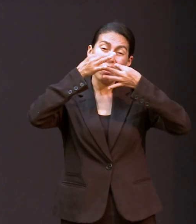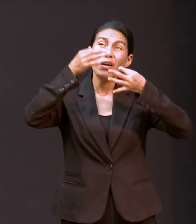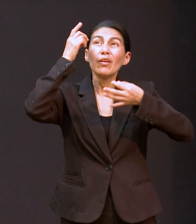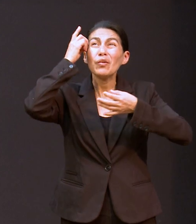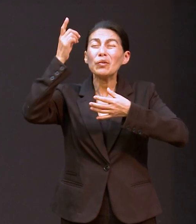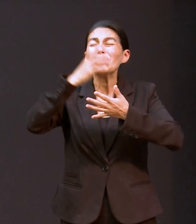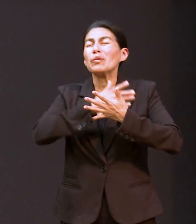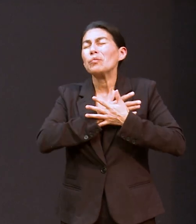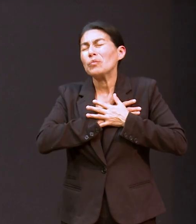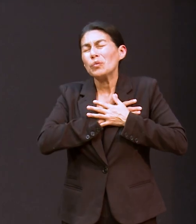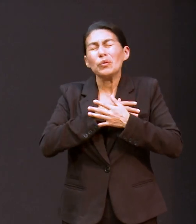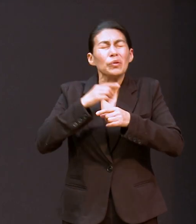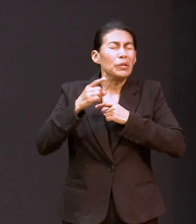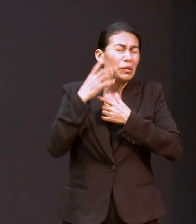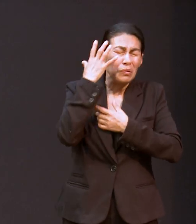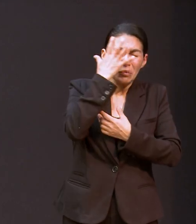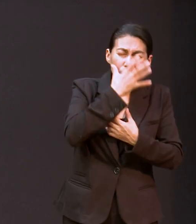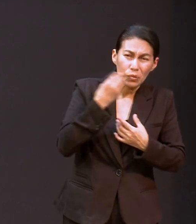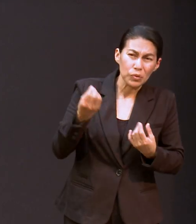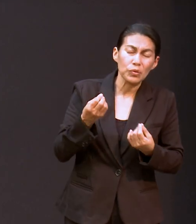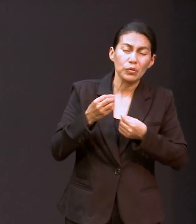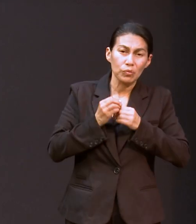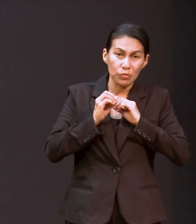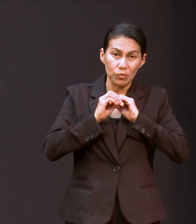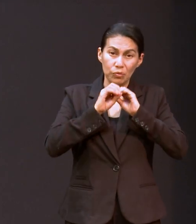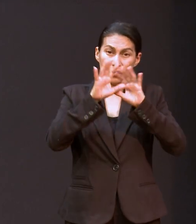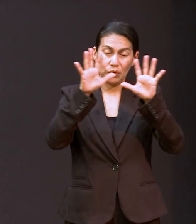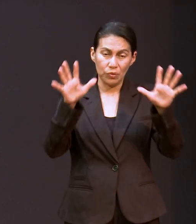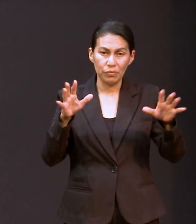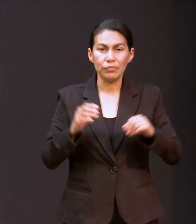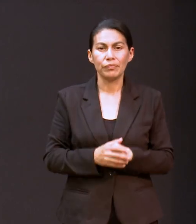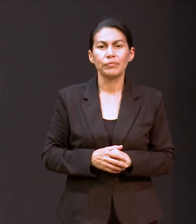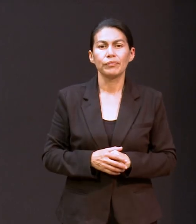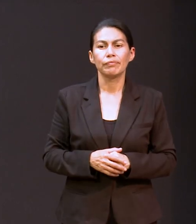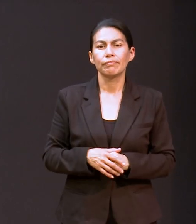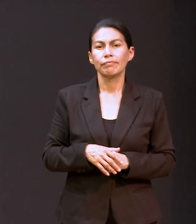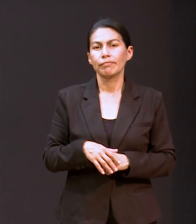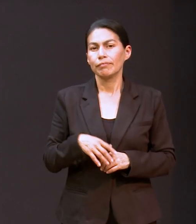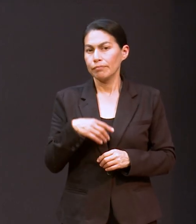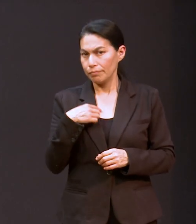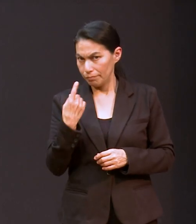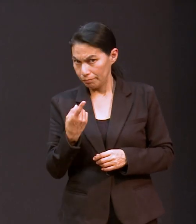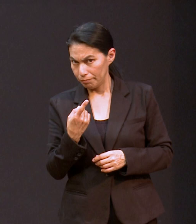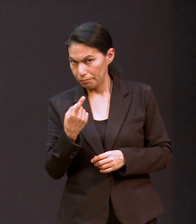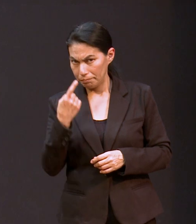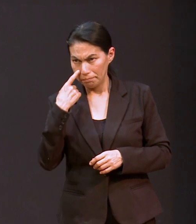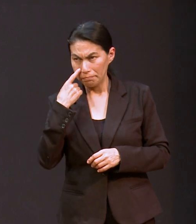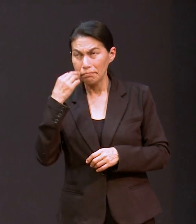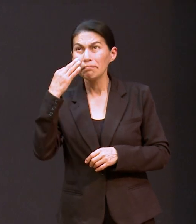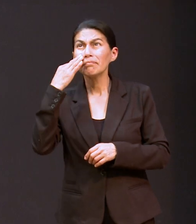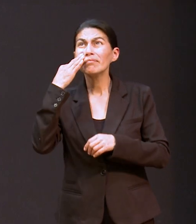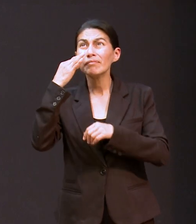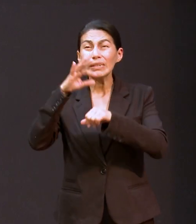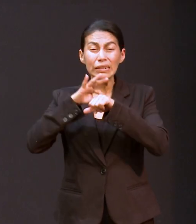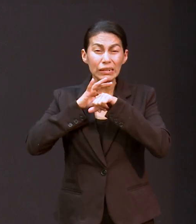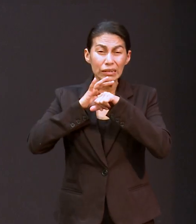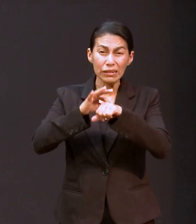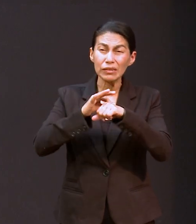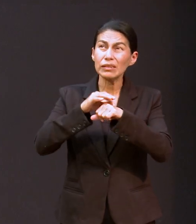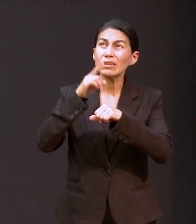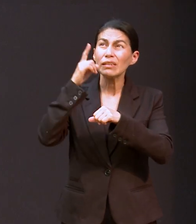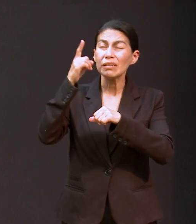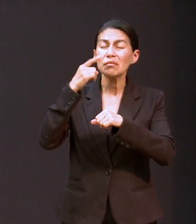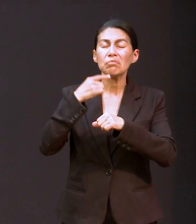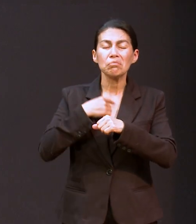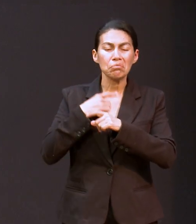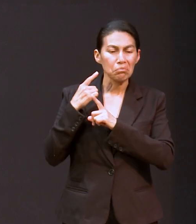es Dios como yo le había dicho usted Yo no tengo esa historia que uno puede decir mira pero yo veo la